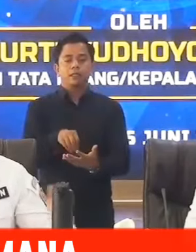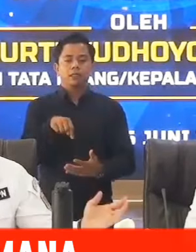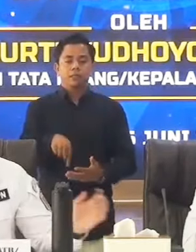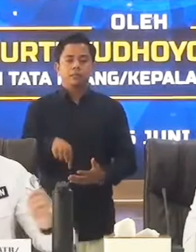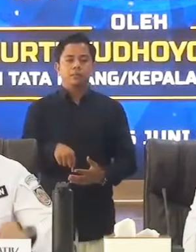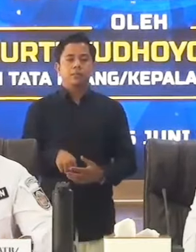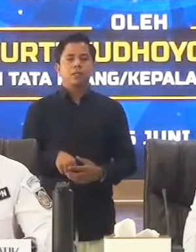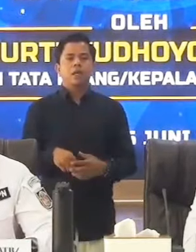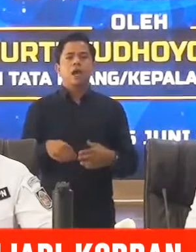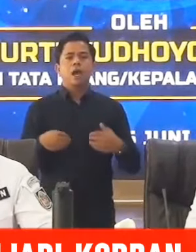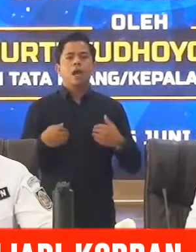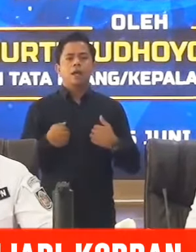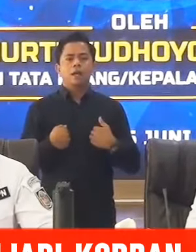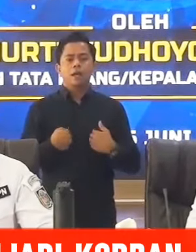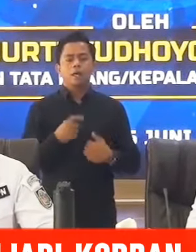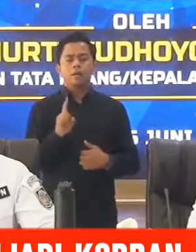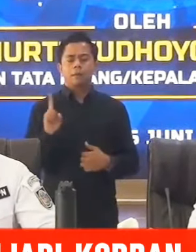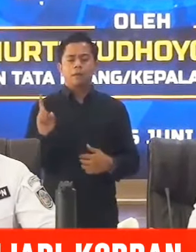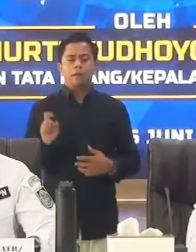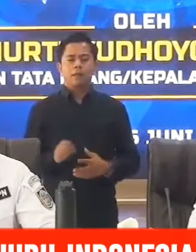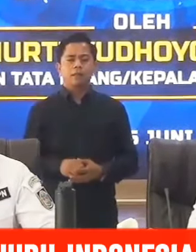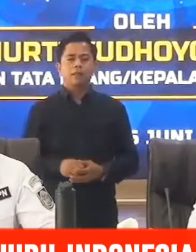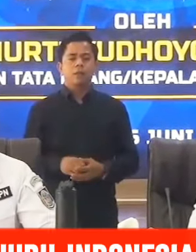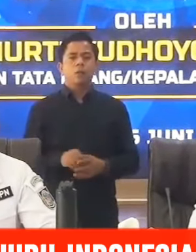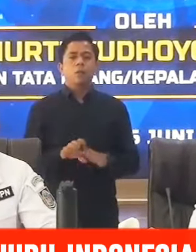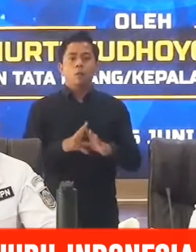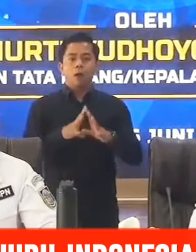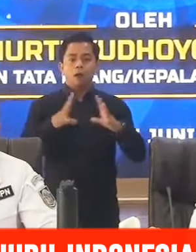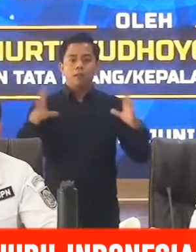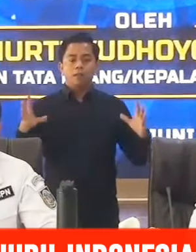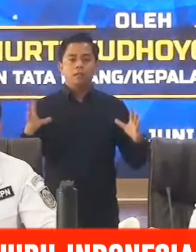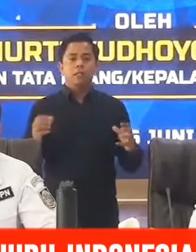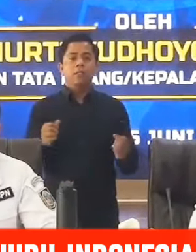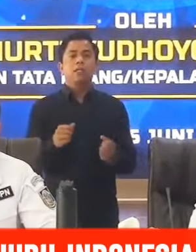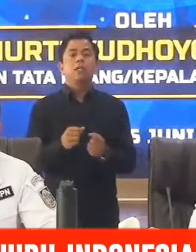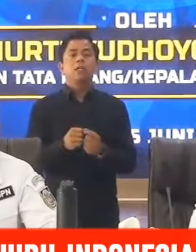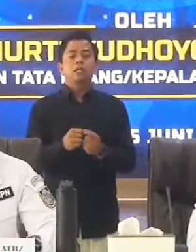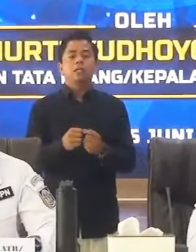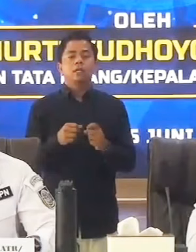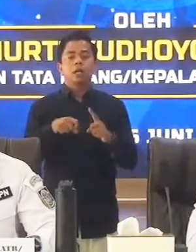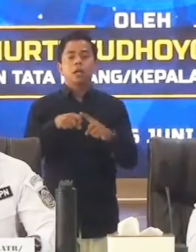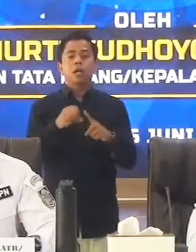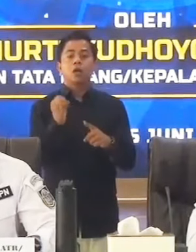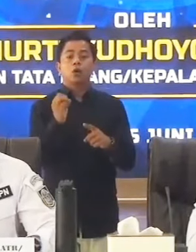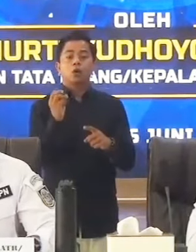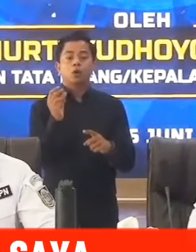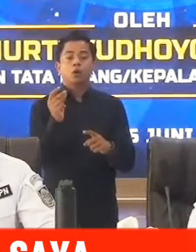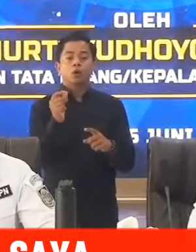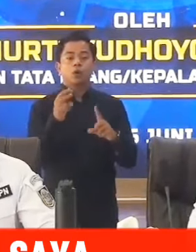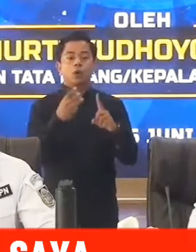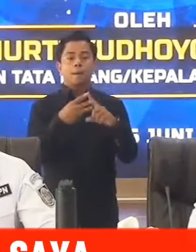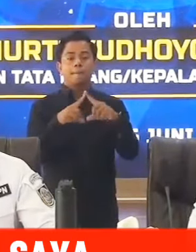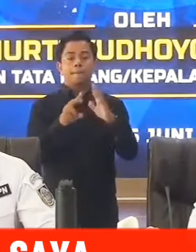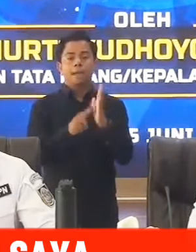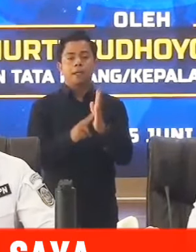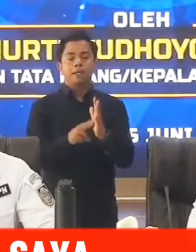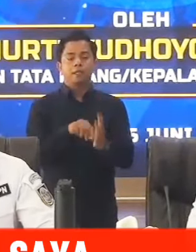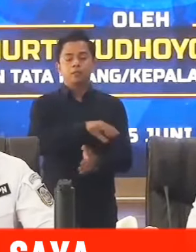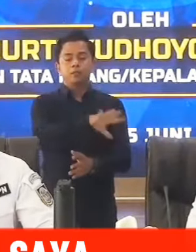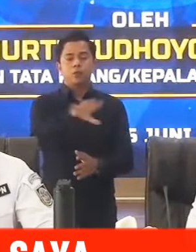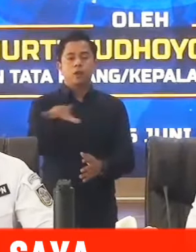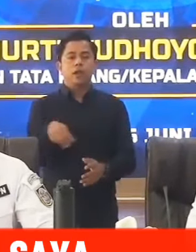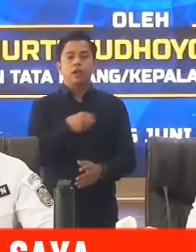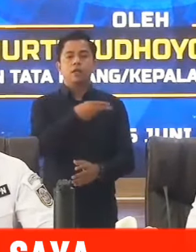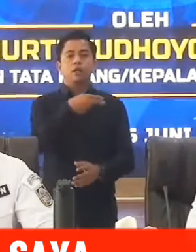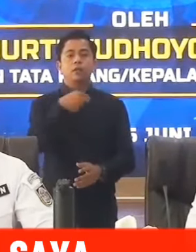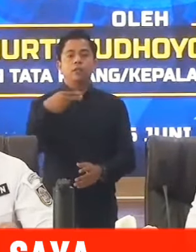ada di mana. Banyak yang telah menjadi korban selama ini di seluruh penjuru Indonesia. Dalam 4